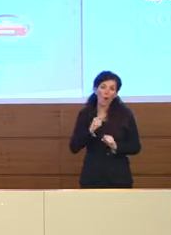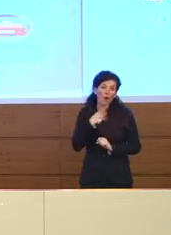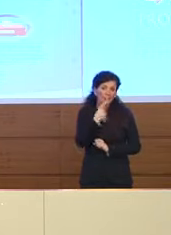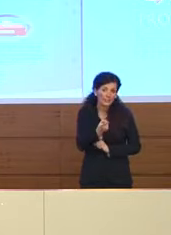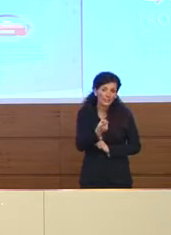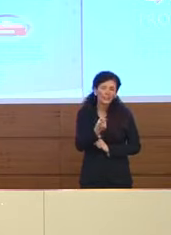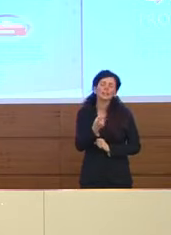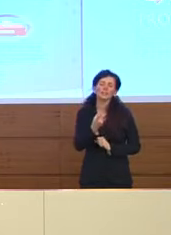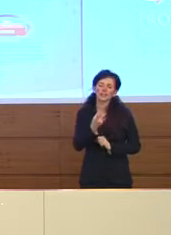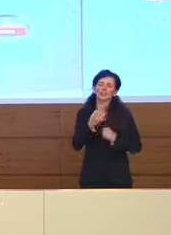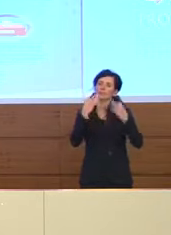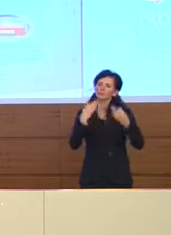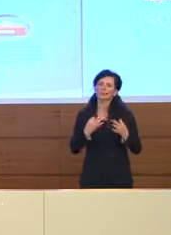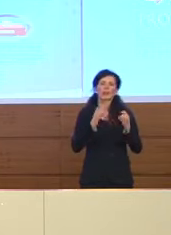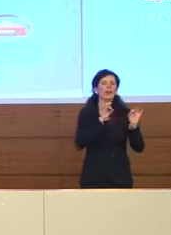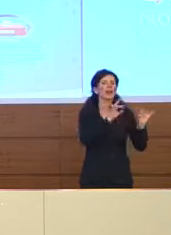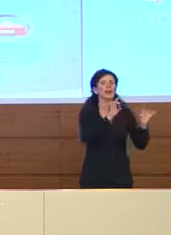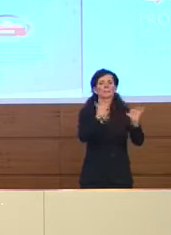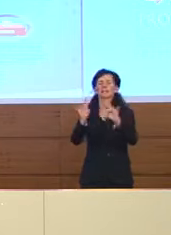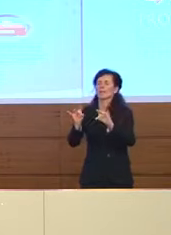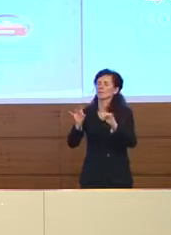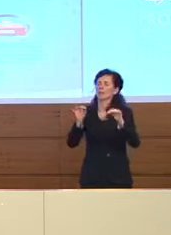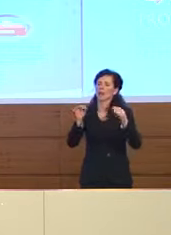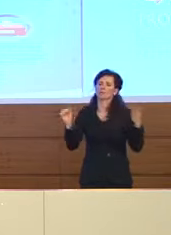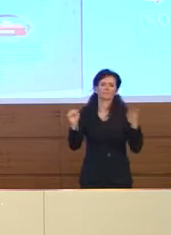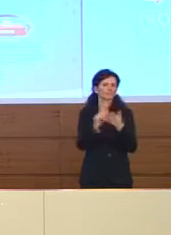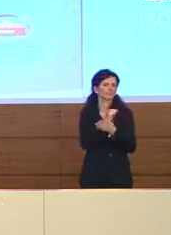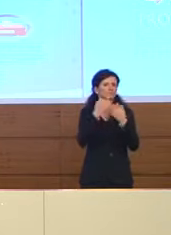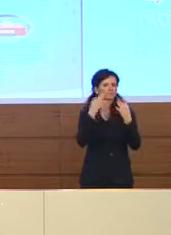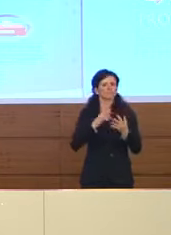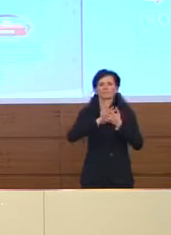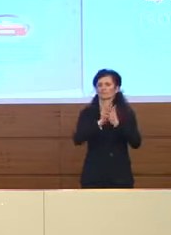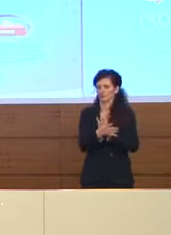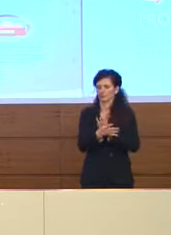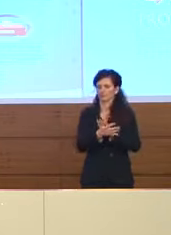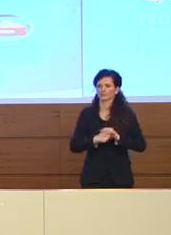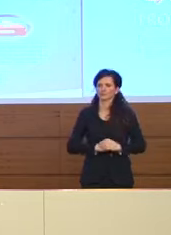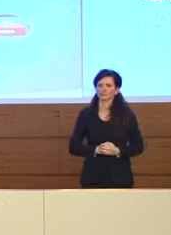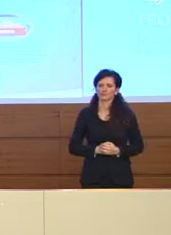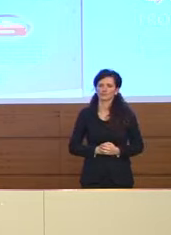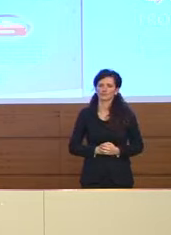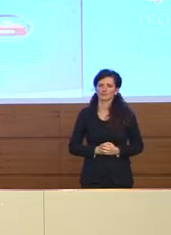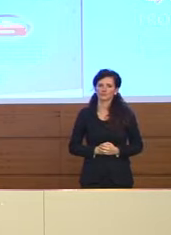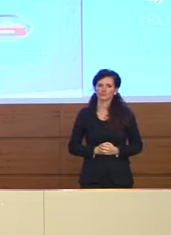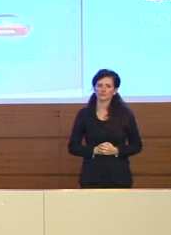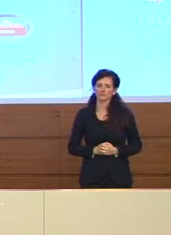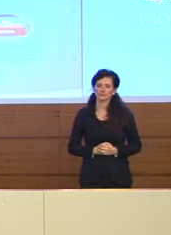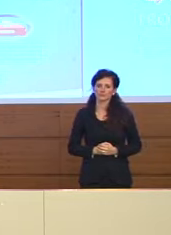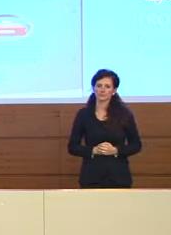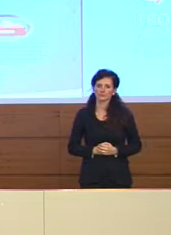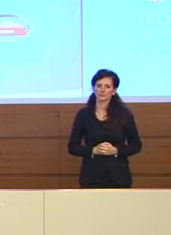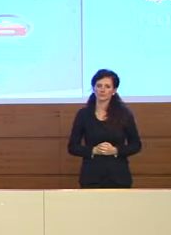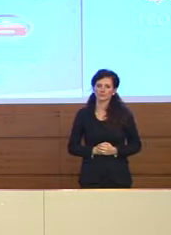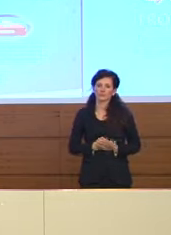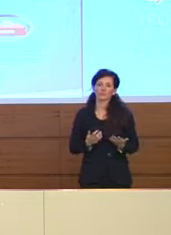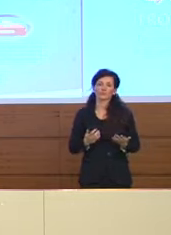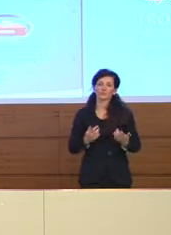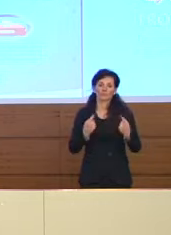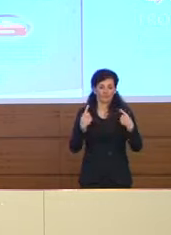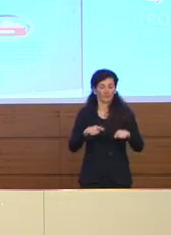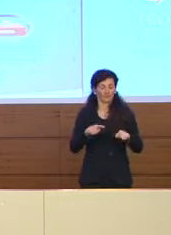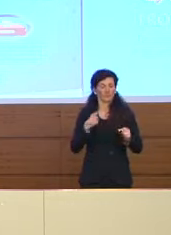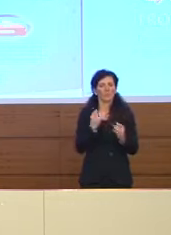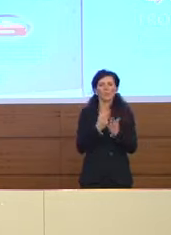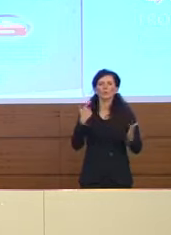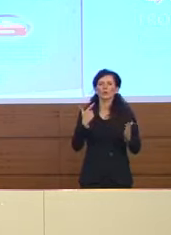dell'epidemia da sasco v2 è importante anche qui fare informazione scientifica